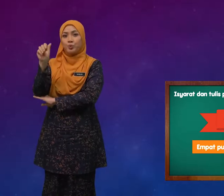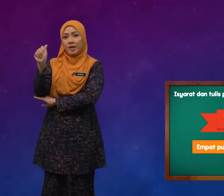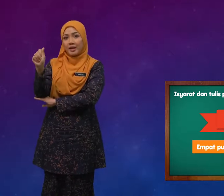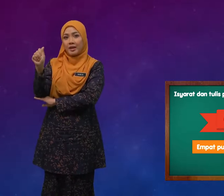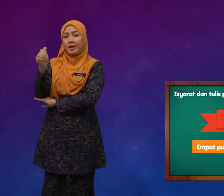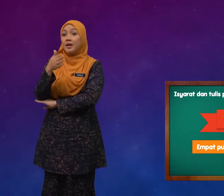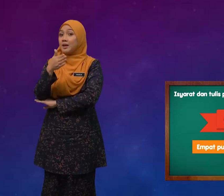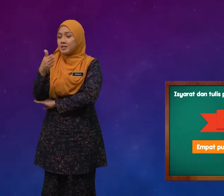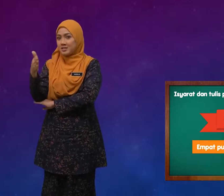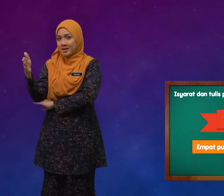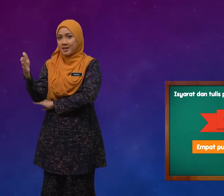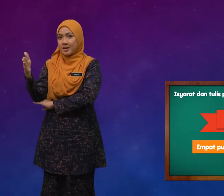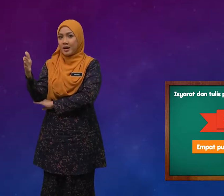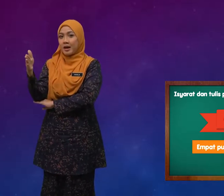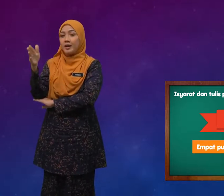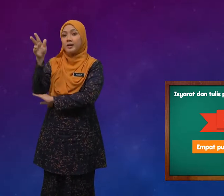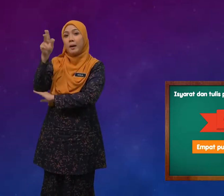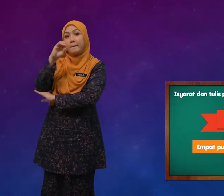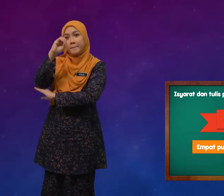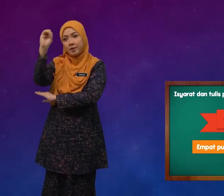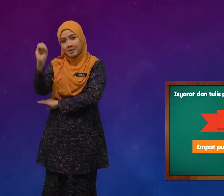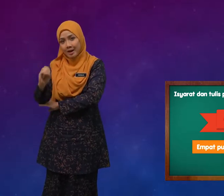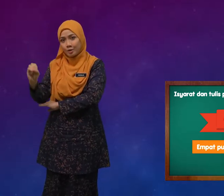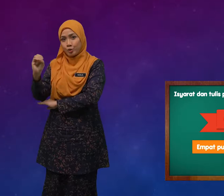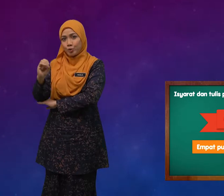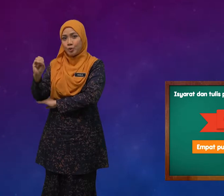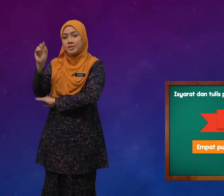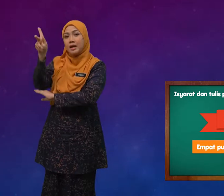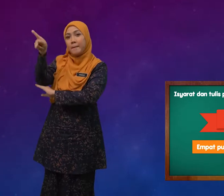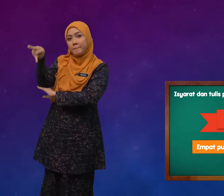DUA, jarakkan peratus